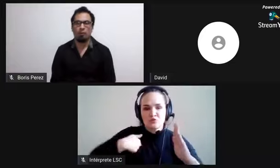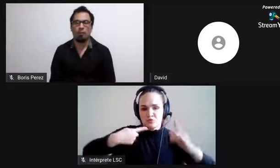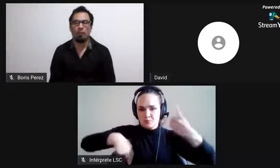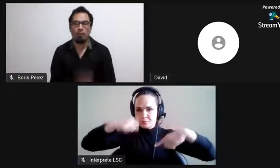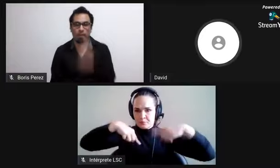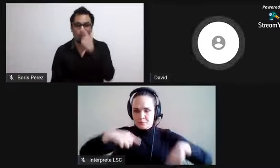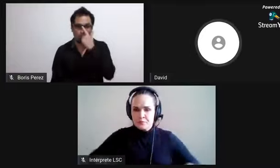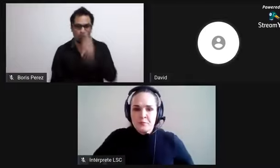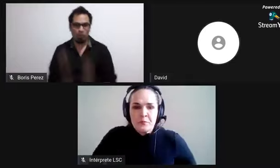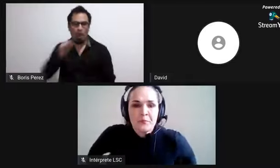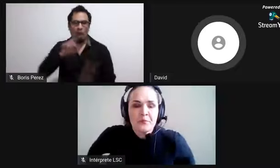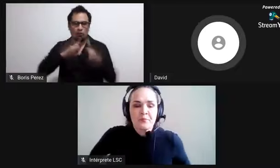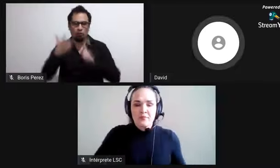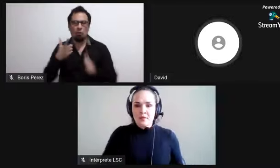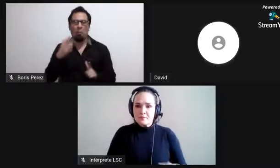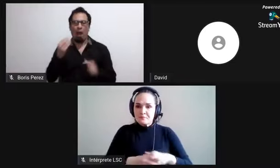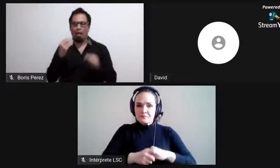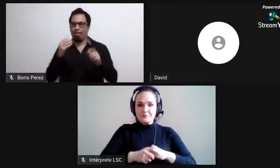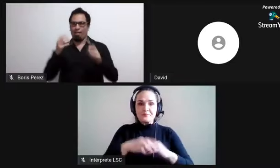Ok.